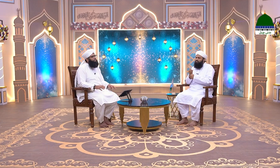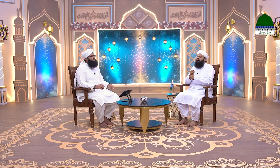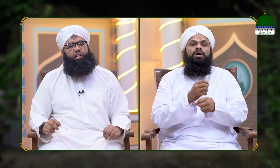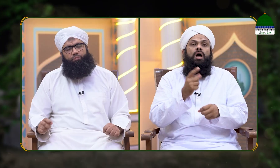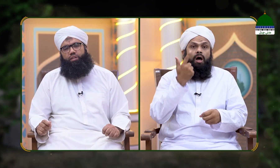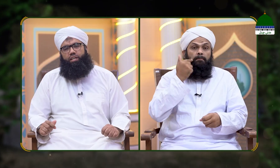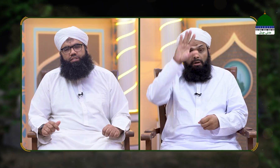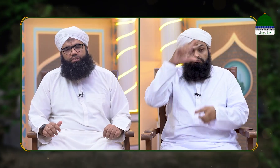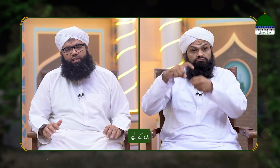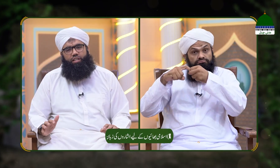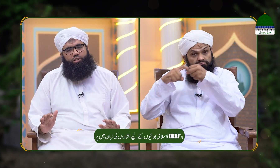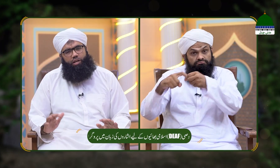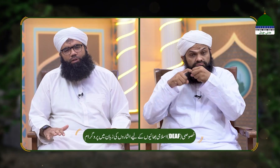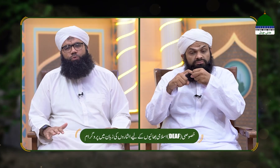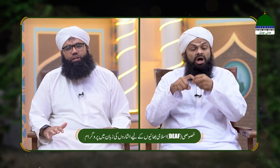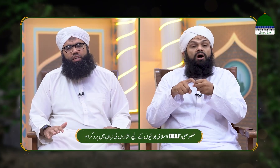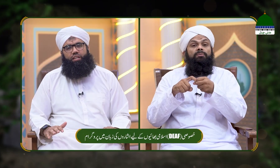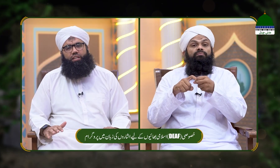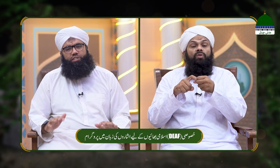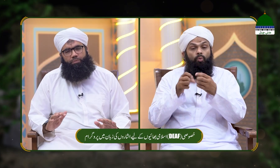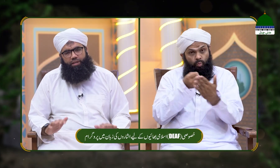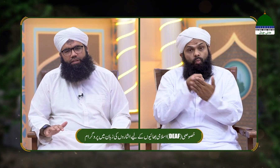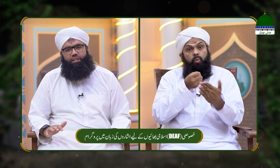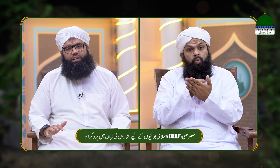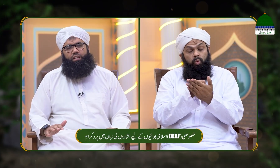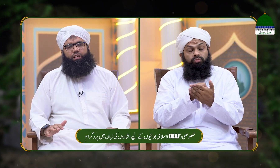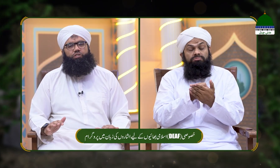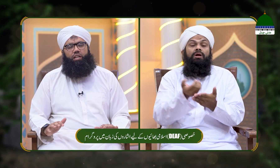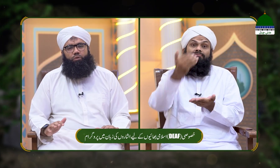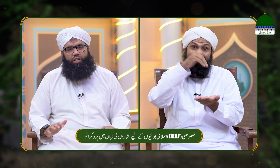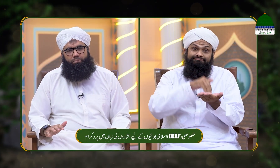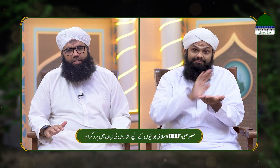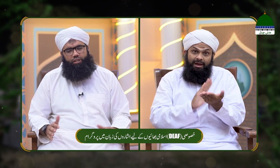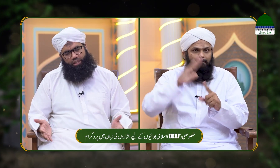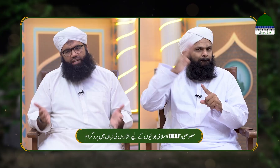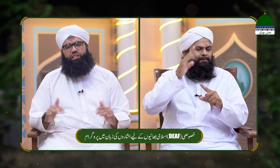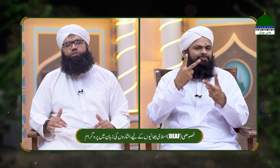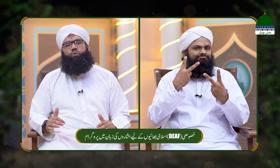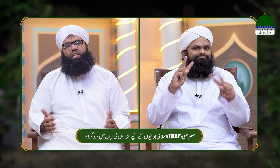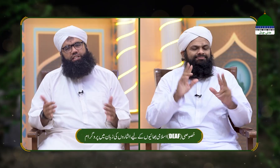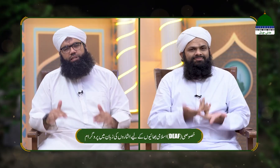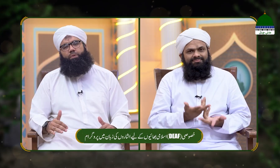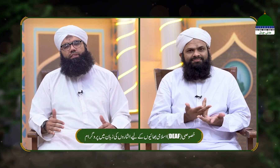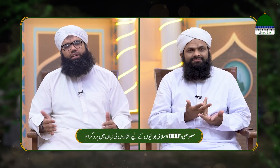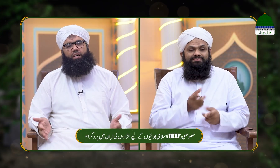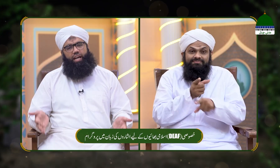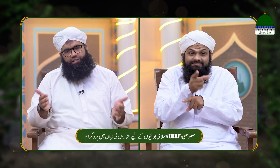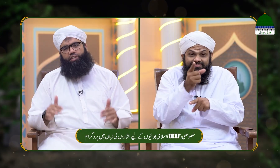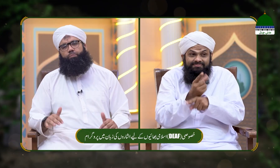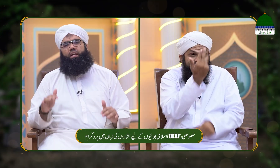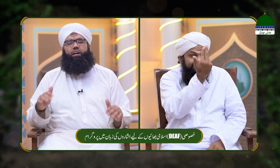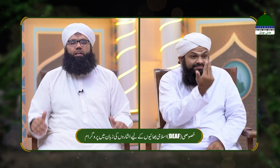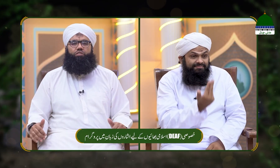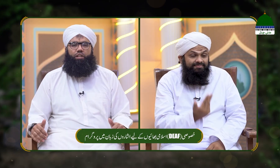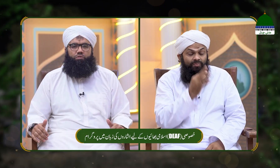میں الحمدللہ عز و جل شامل ہوا کریں، اس کی برکتیں انشاءاللہ الکریم ملیں گی، اور ایسی سوچ، ایسی باتیں،